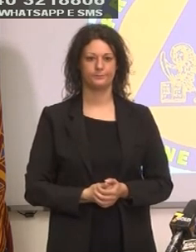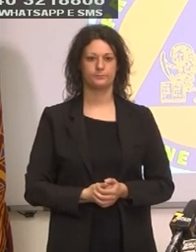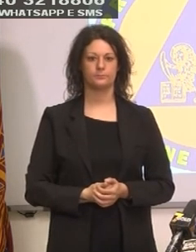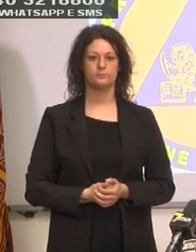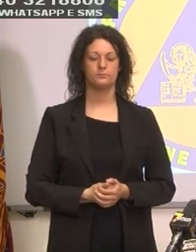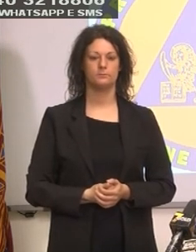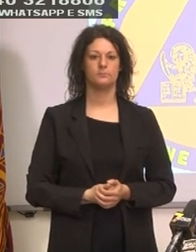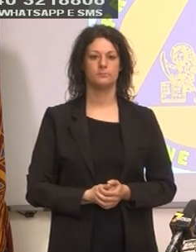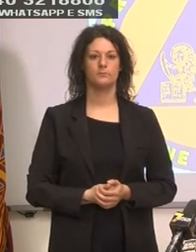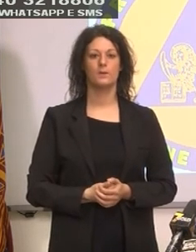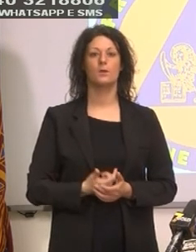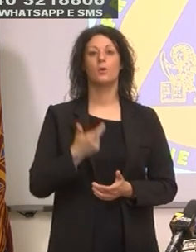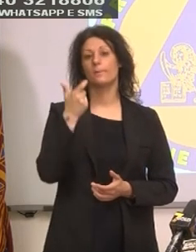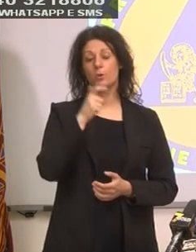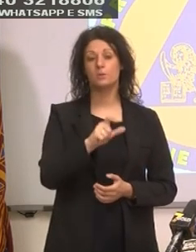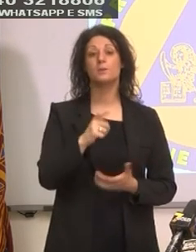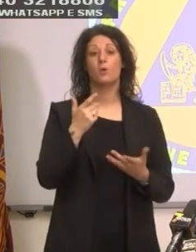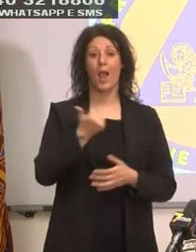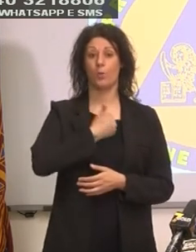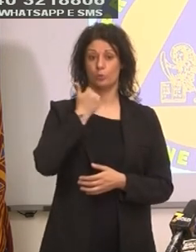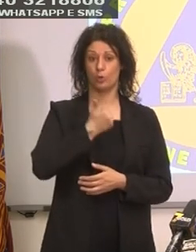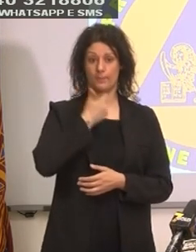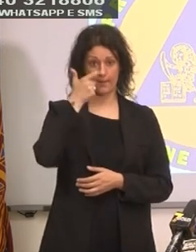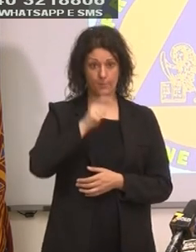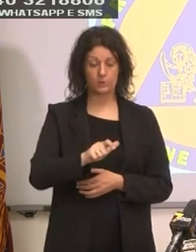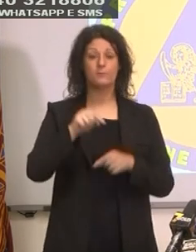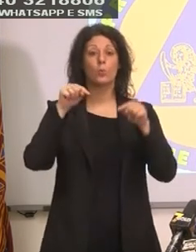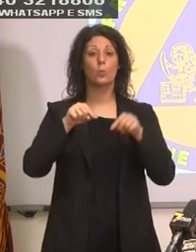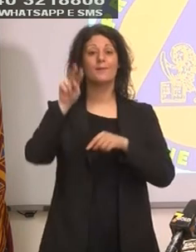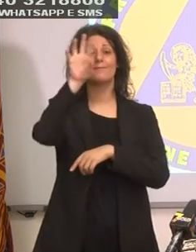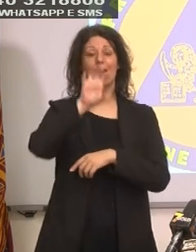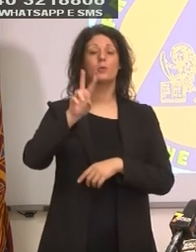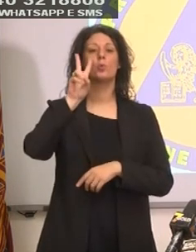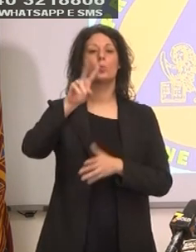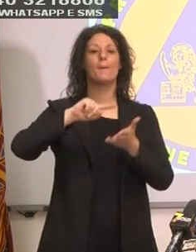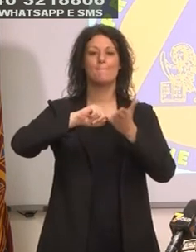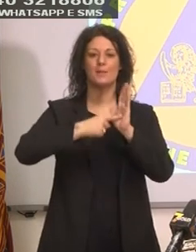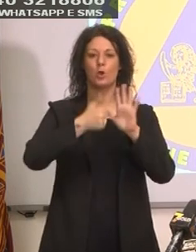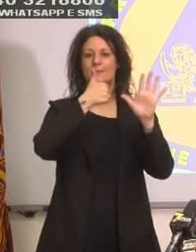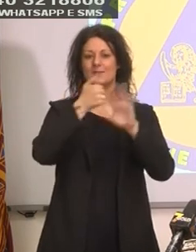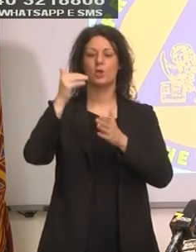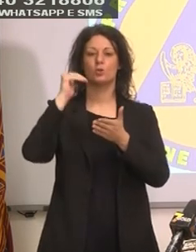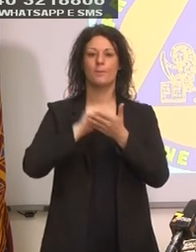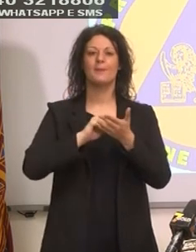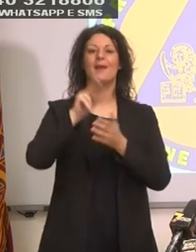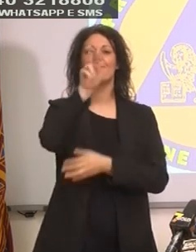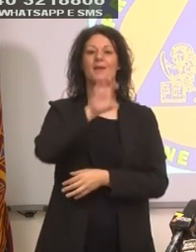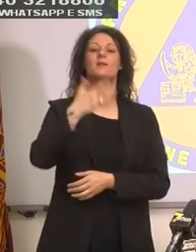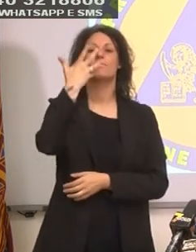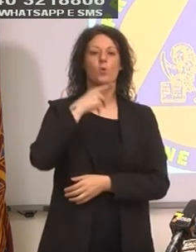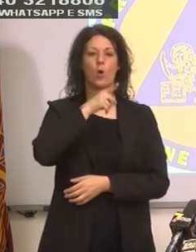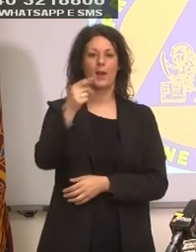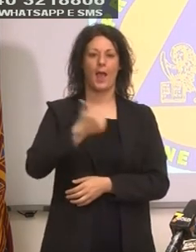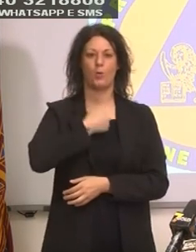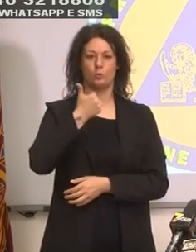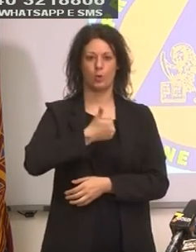conversione all'autonomia è rispetto nei confronti di 2.600.000 rotti mila veneti che sono andati a votare per l'autonomia, che non hanno la tessera della